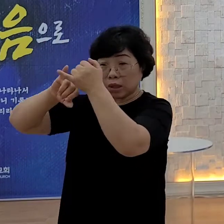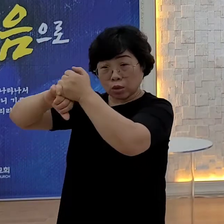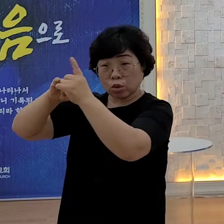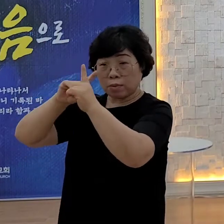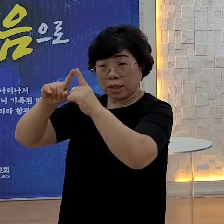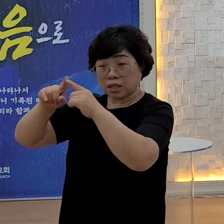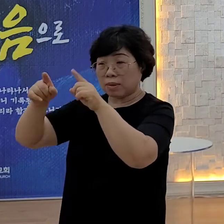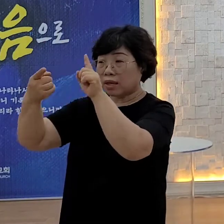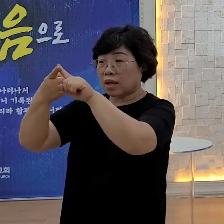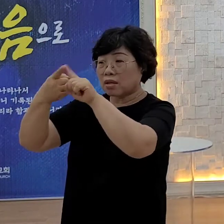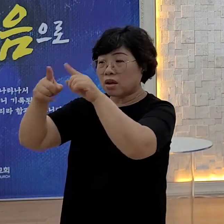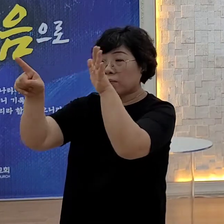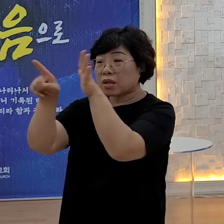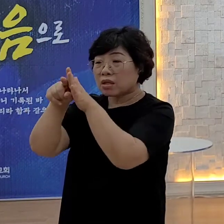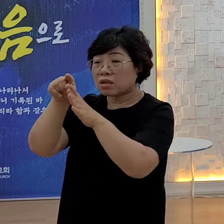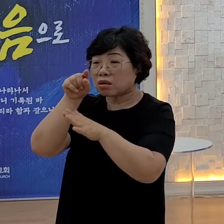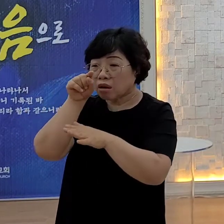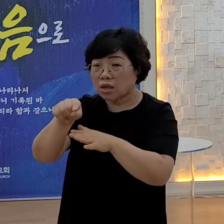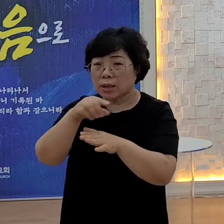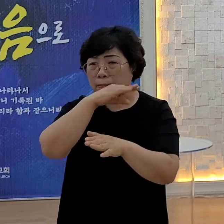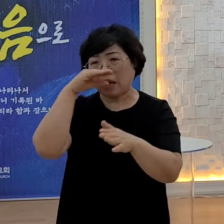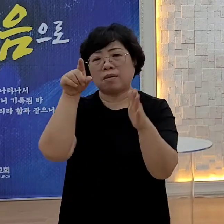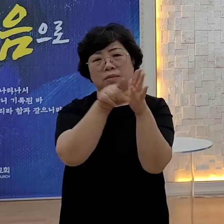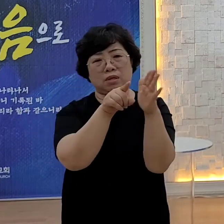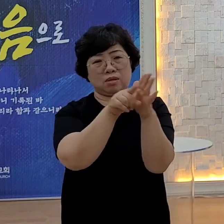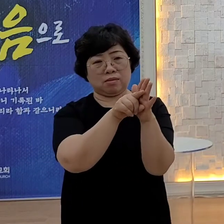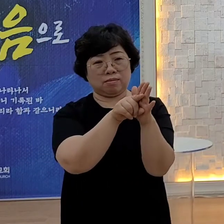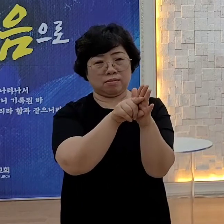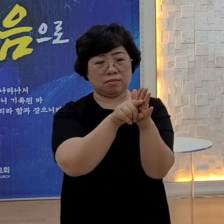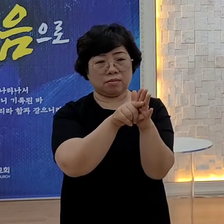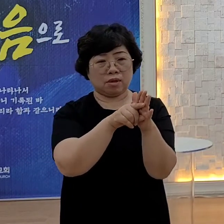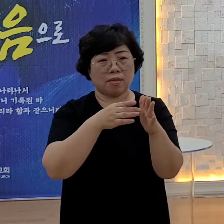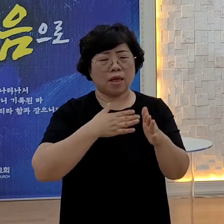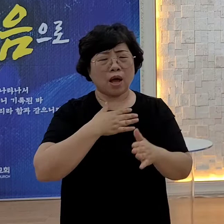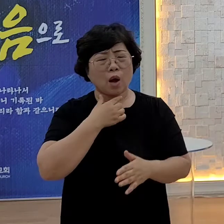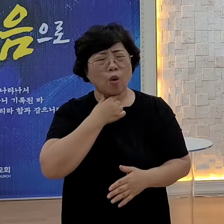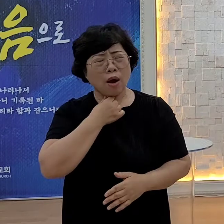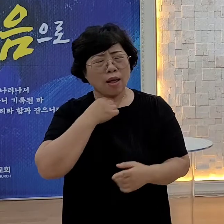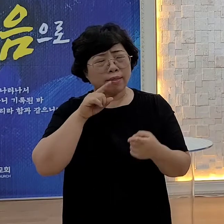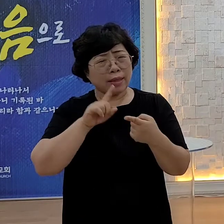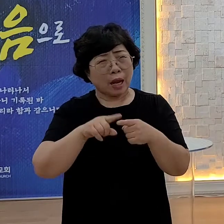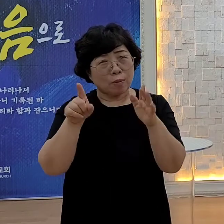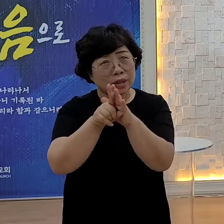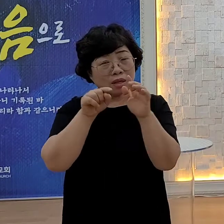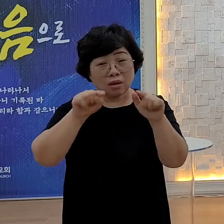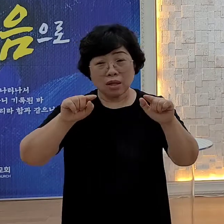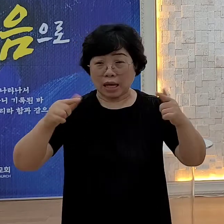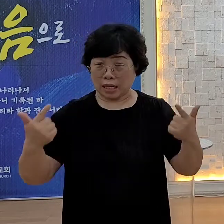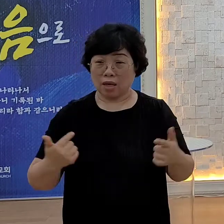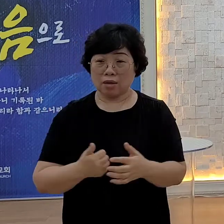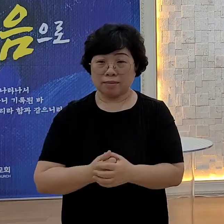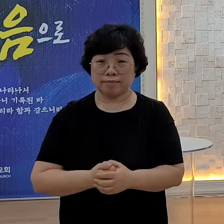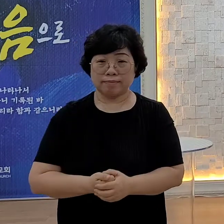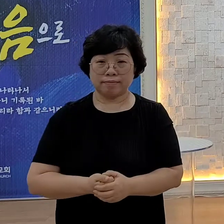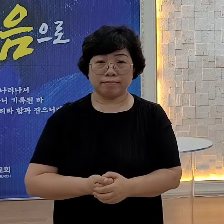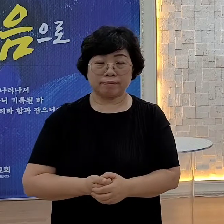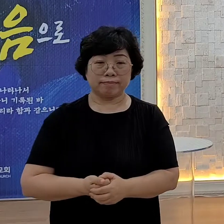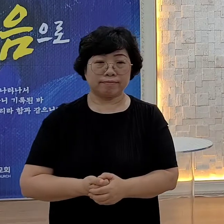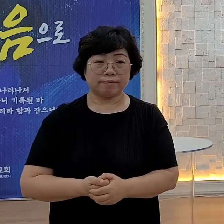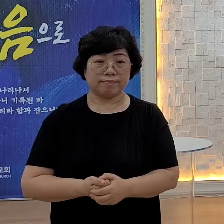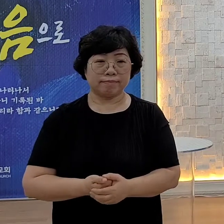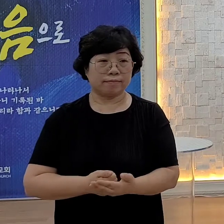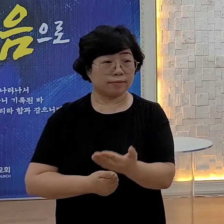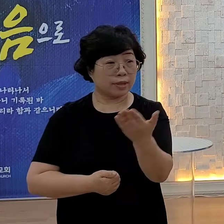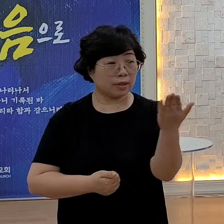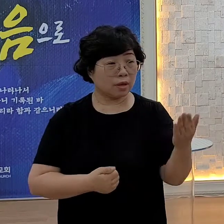믿음이다. 그러니까 무조건 내가 바라는 것을 믿는 게 믿음이라고 생각하는 사람이 있잖아요.